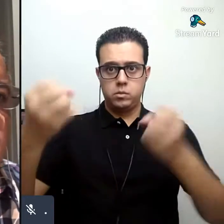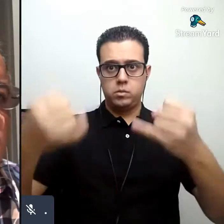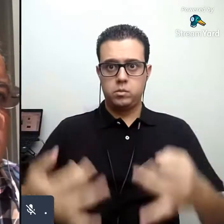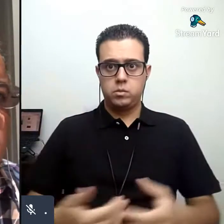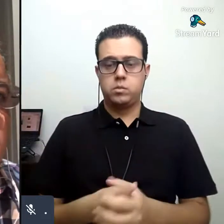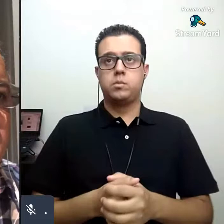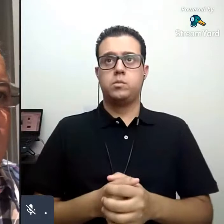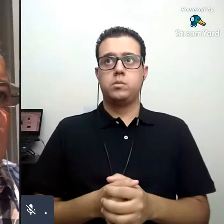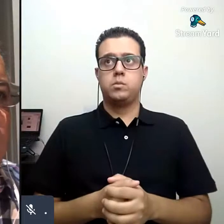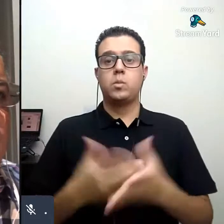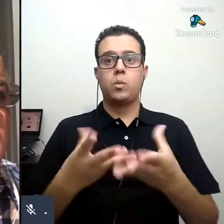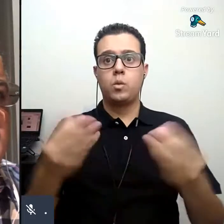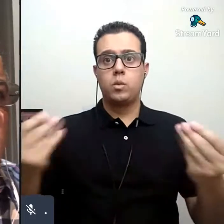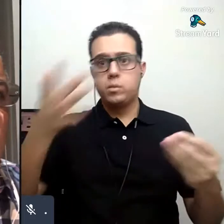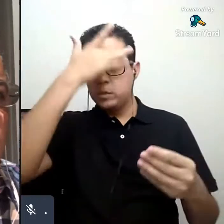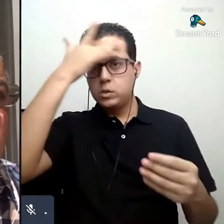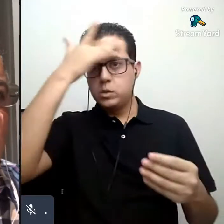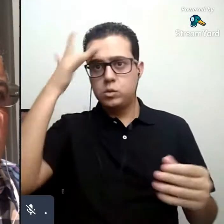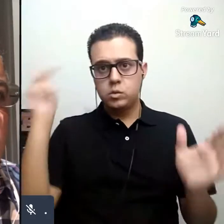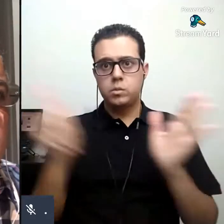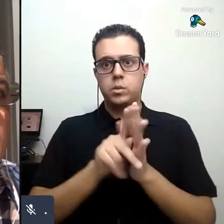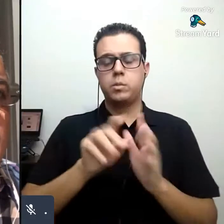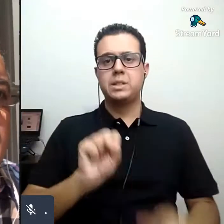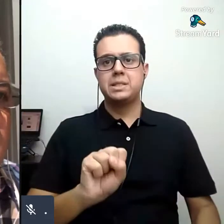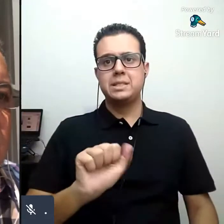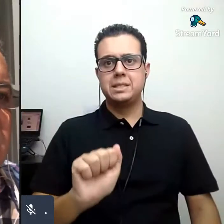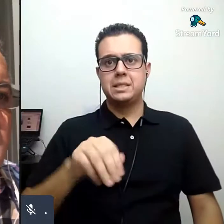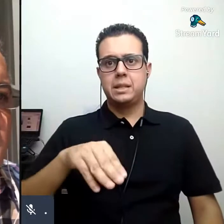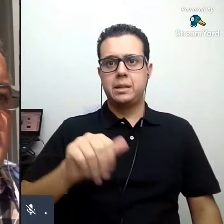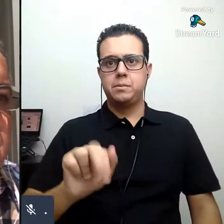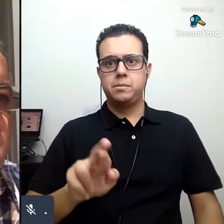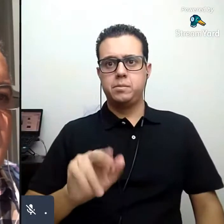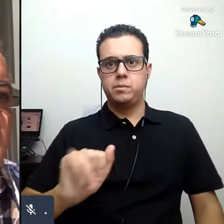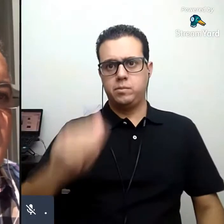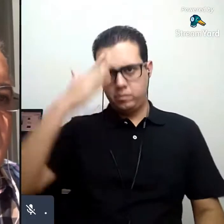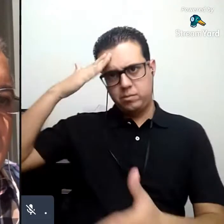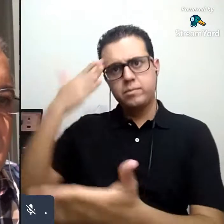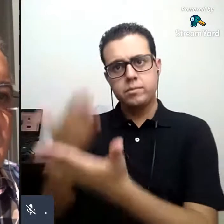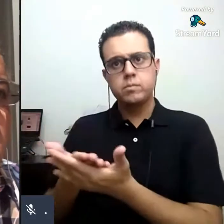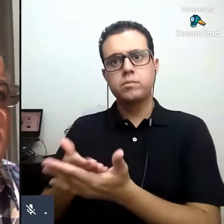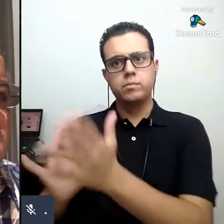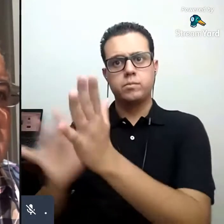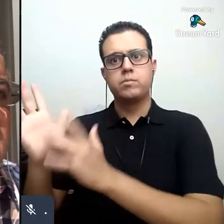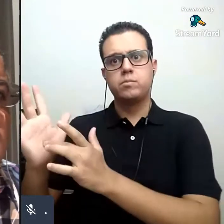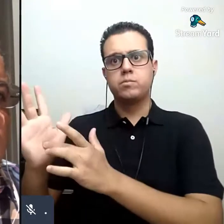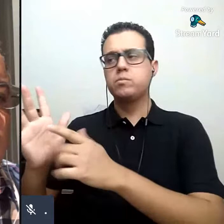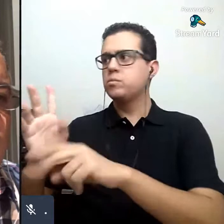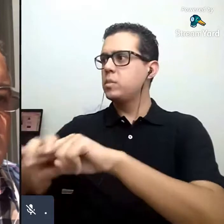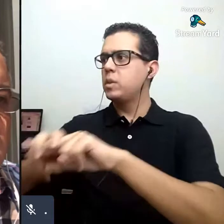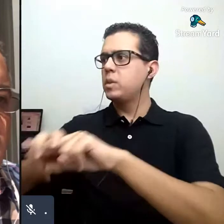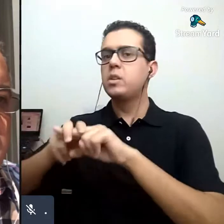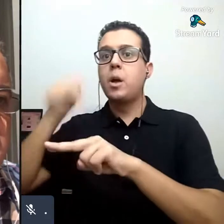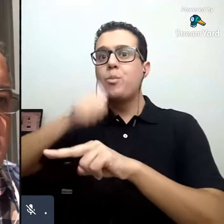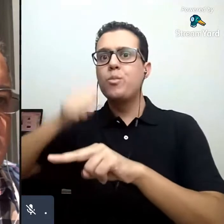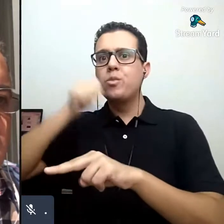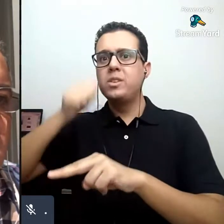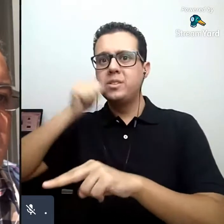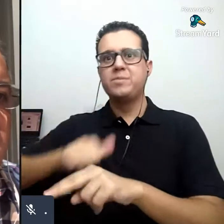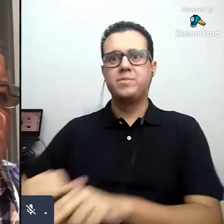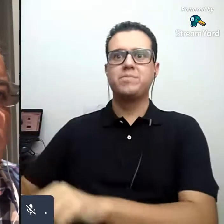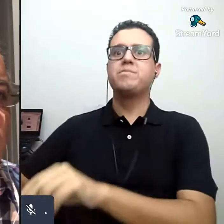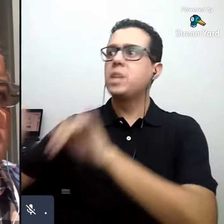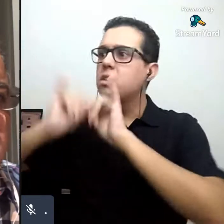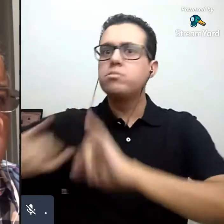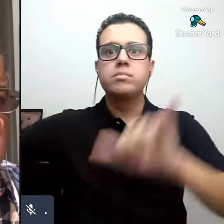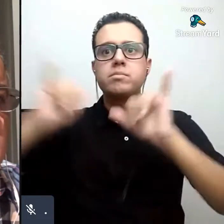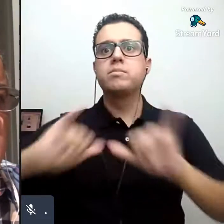cidade creram nele em virtude do testemunho da mulher que anunciara: ele me disse tudo quanto tenho feito.